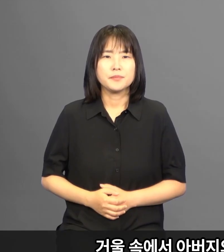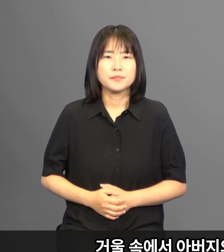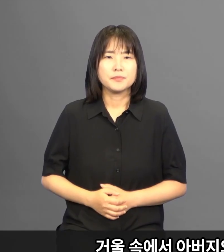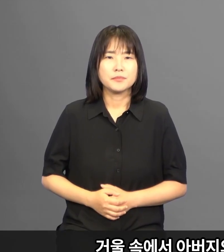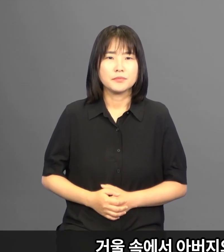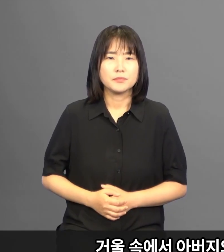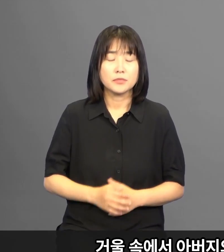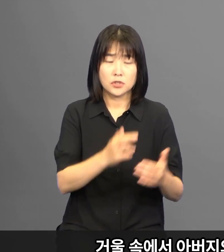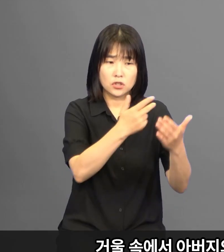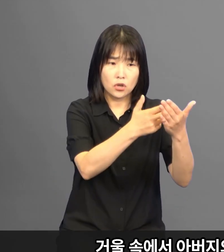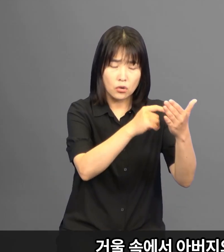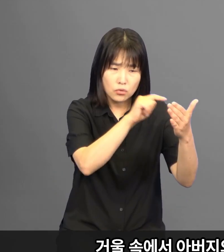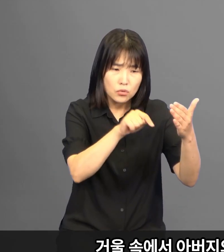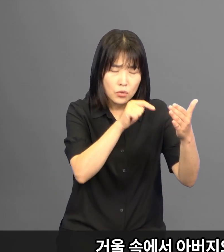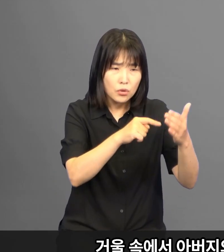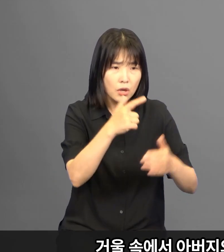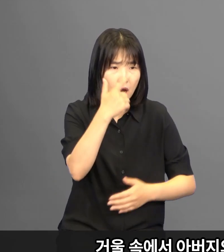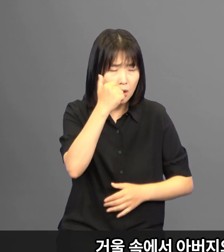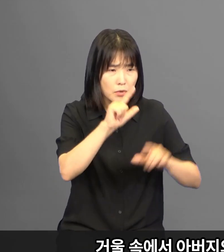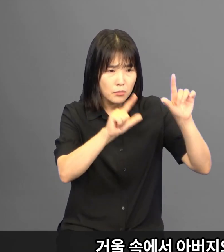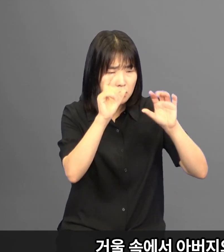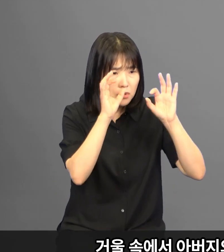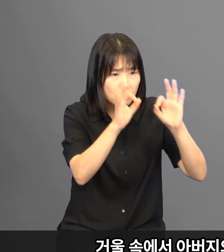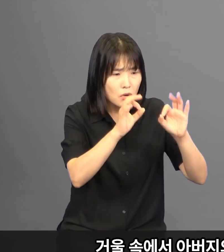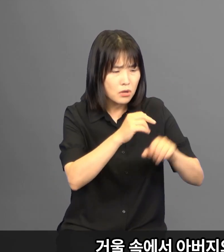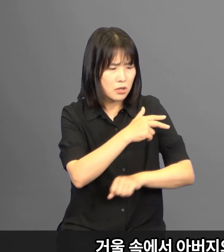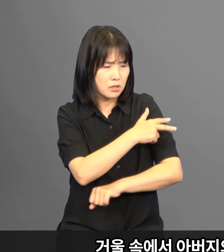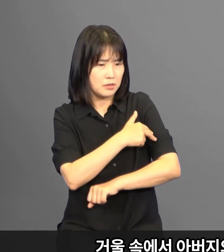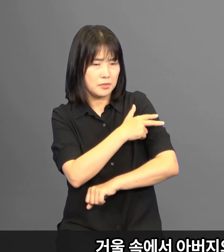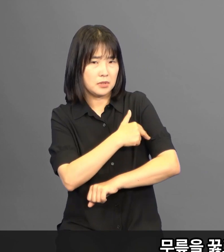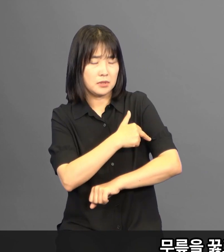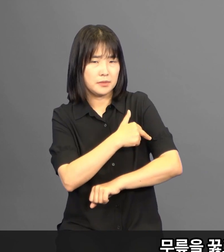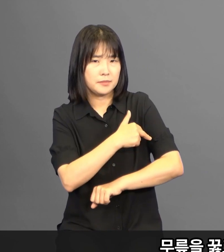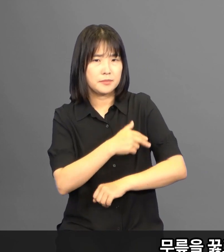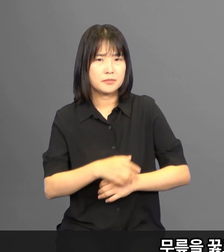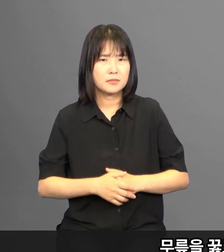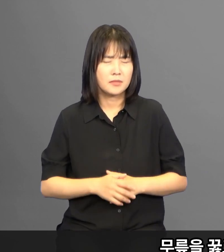거울 속에서 아버지의 모습을 본 이 집사님이요,